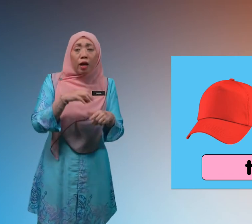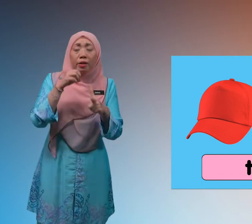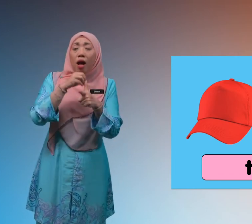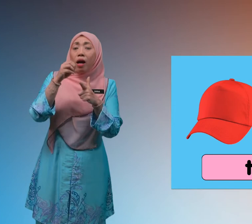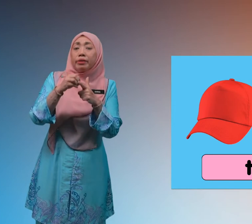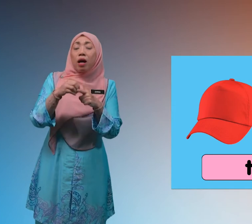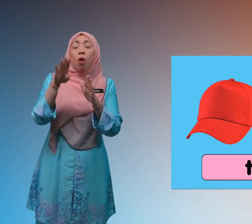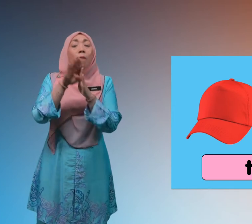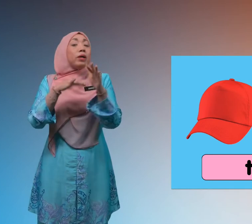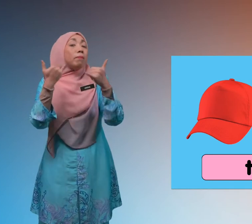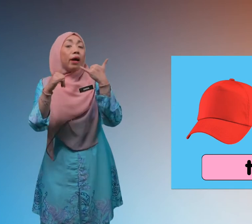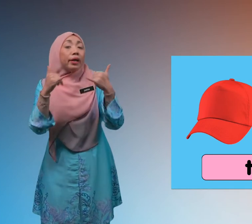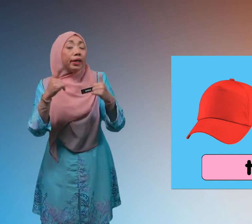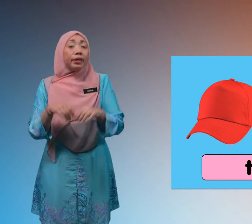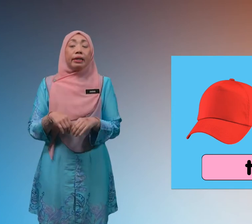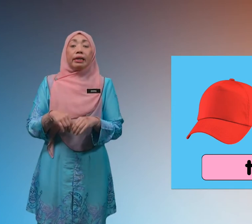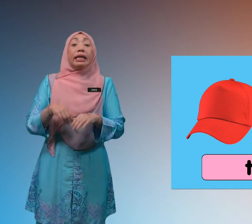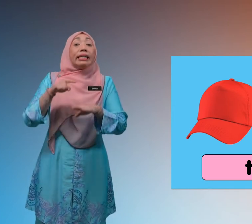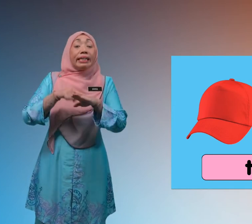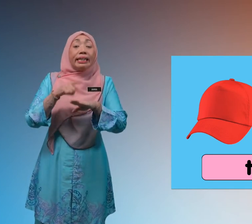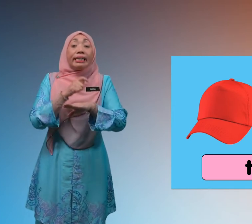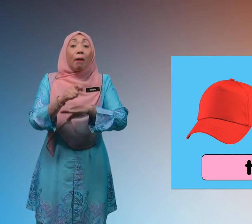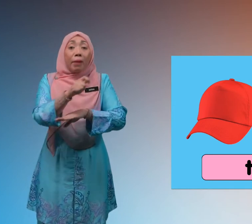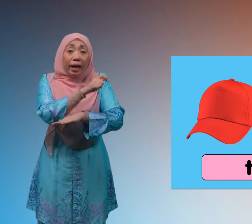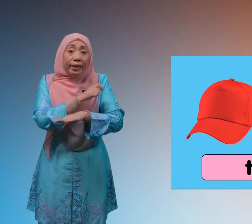berjalan-jalan atau bermain di taman.